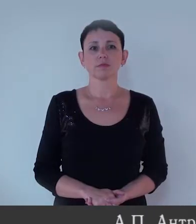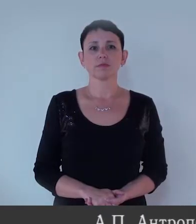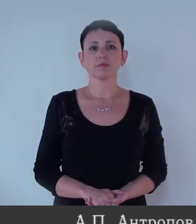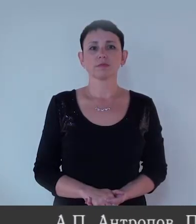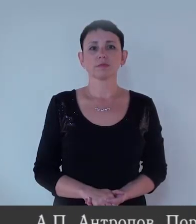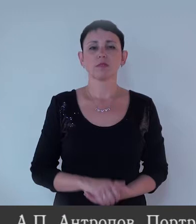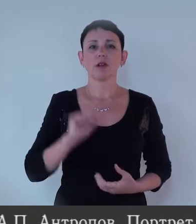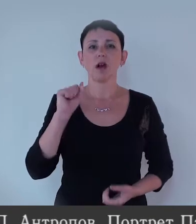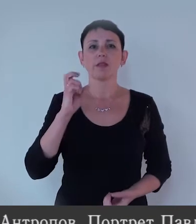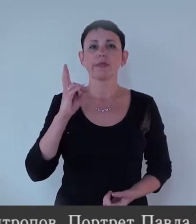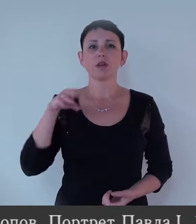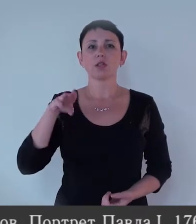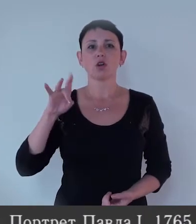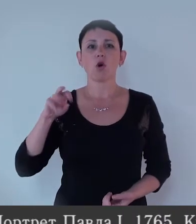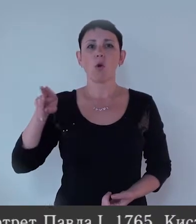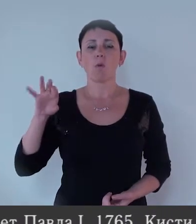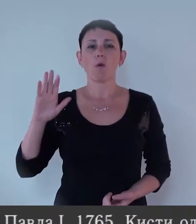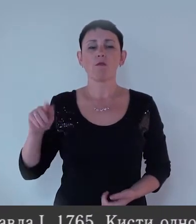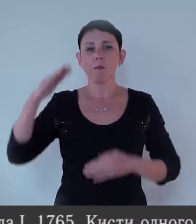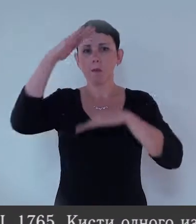антропов портрет павла 1